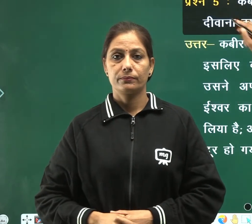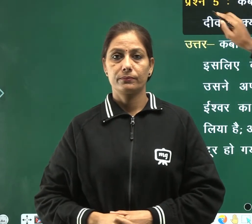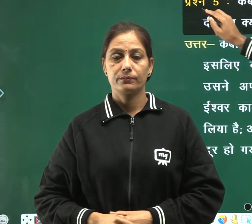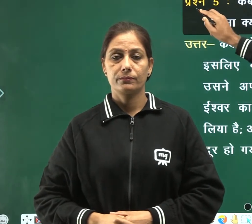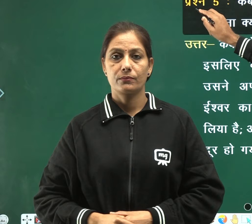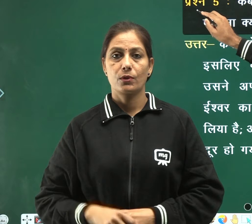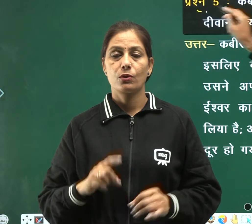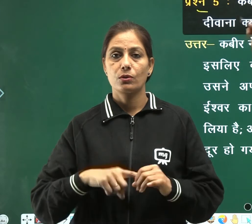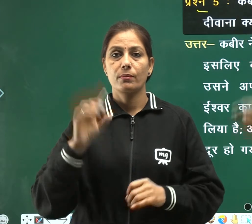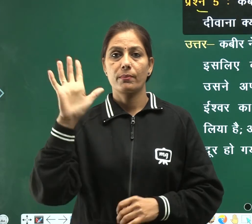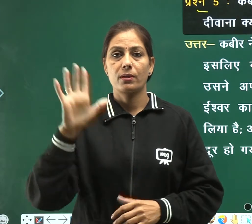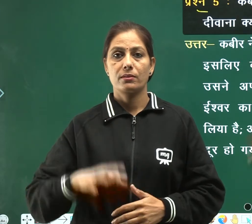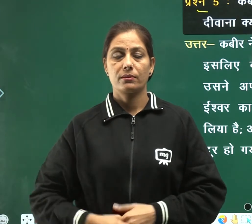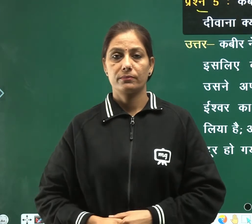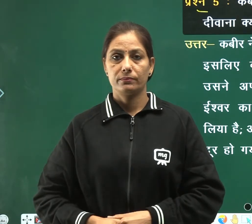प्रश्न 5,